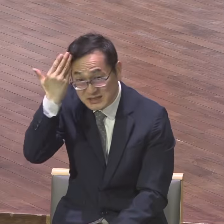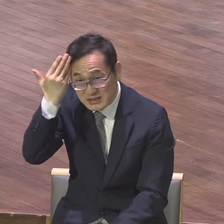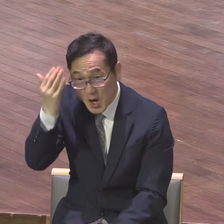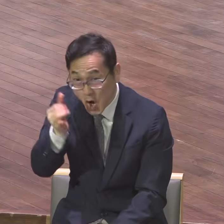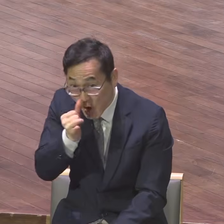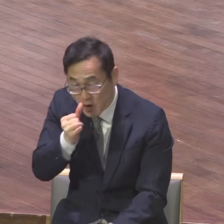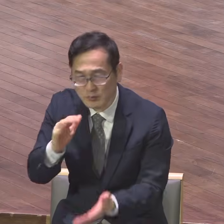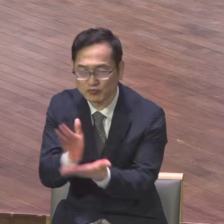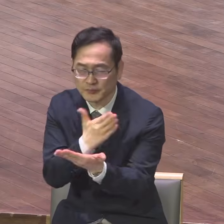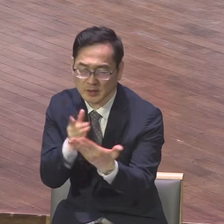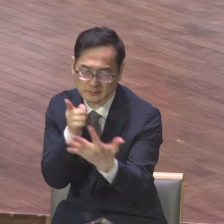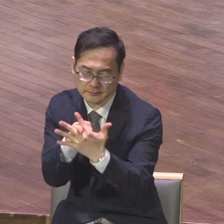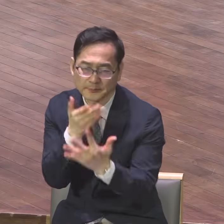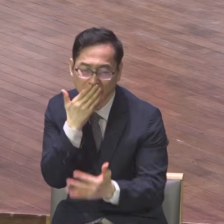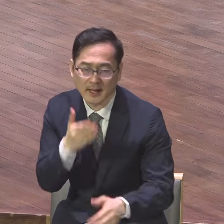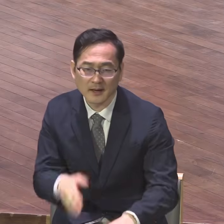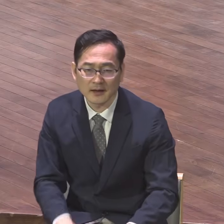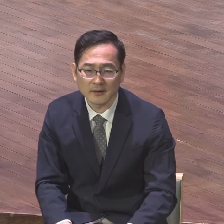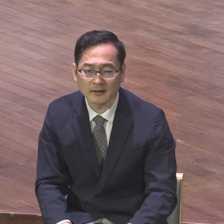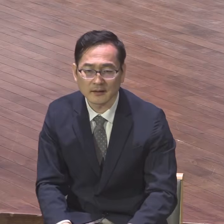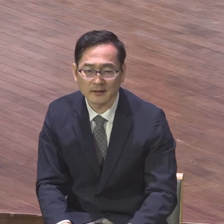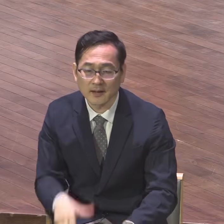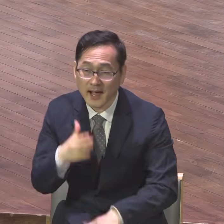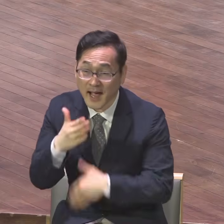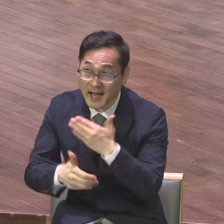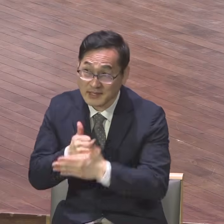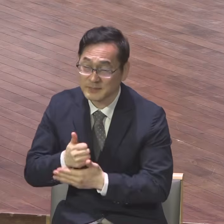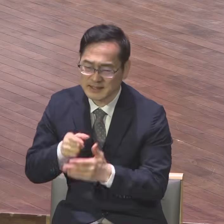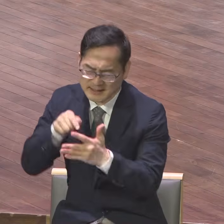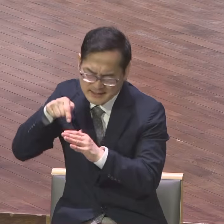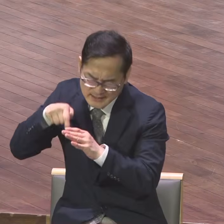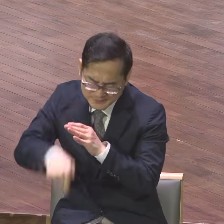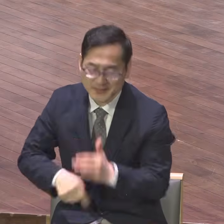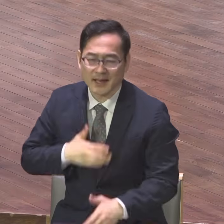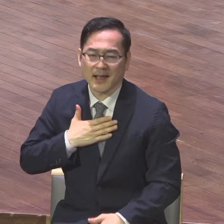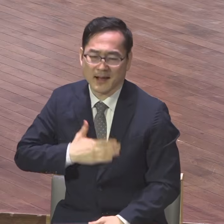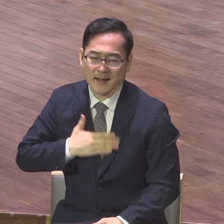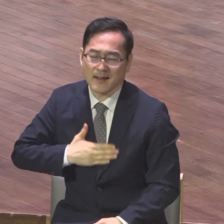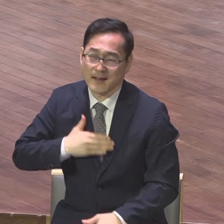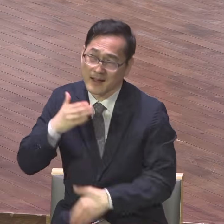생기게 되어 있단 말이에요. 하나님을 알자. 깊이 알자.